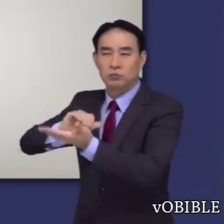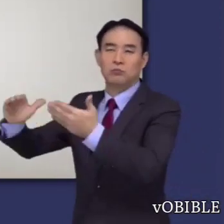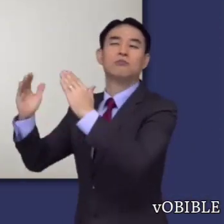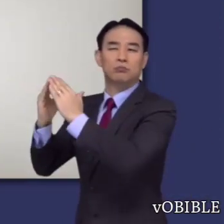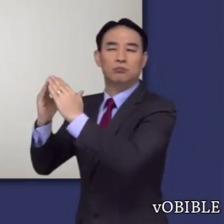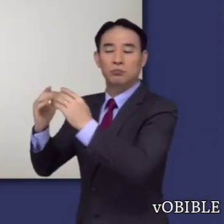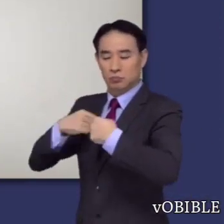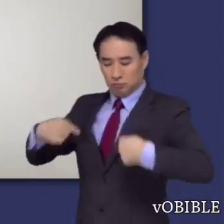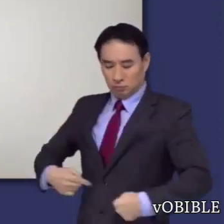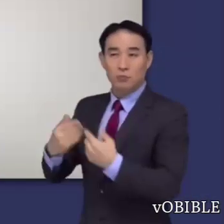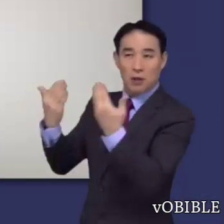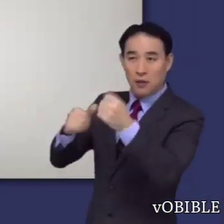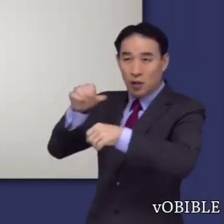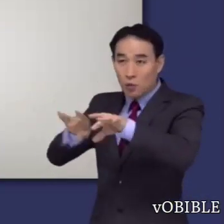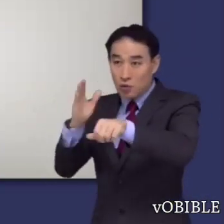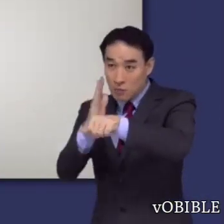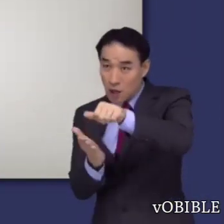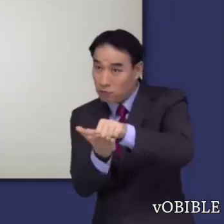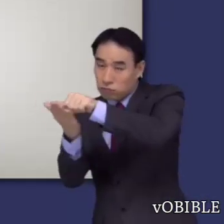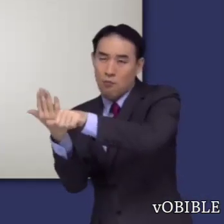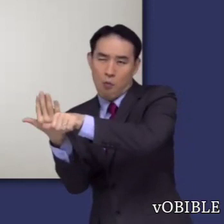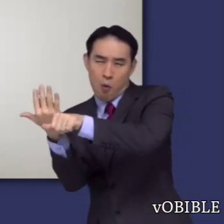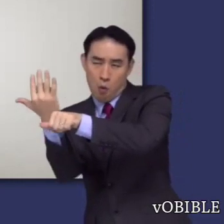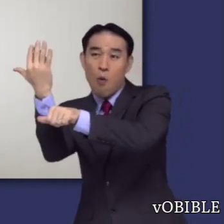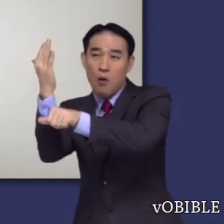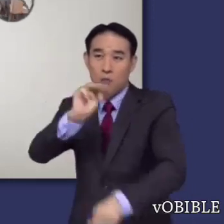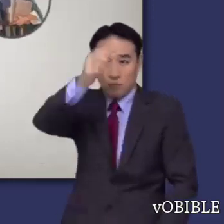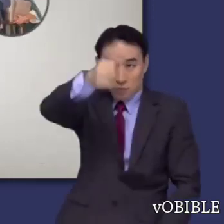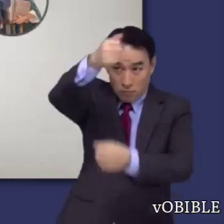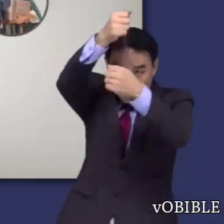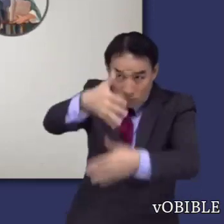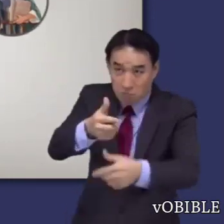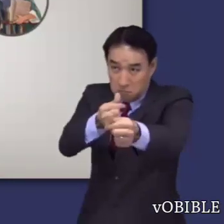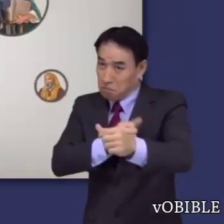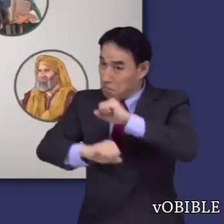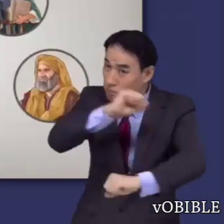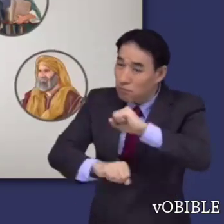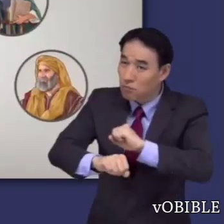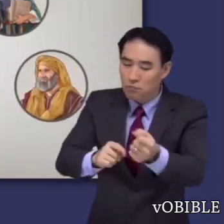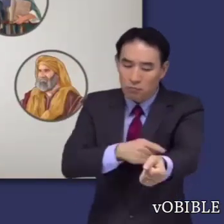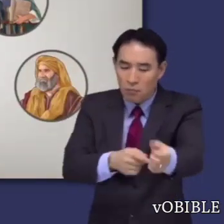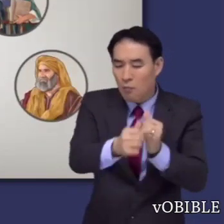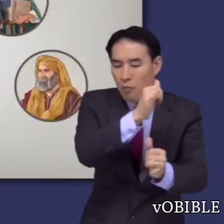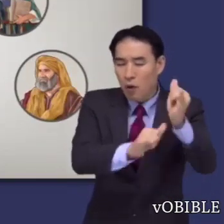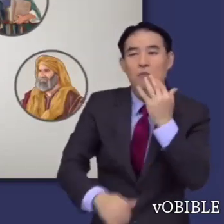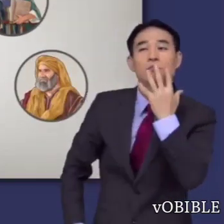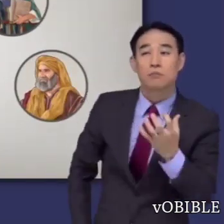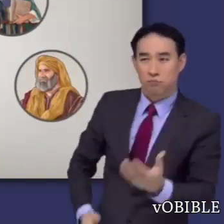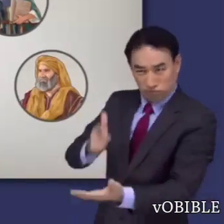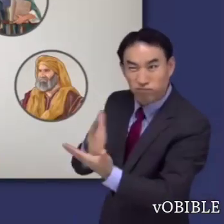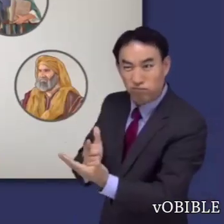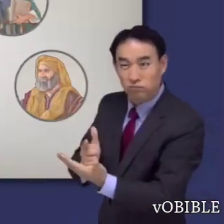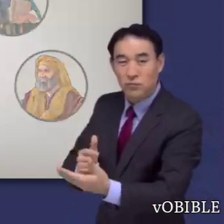的圣殿、祭司团、献祭的安排，还有摩西法典，以及可以追溯到亚伯拉罕的悠久